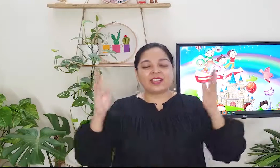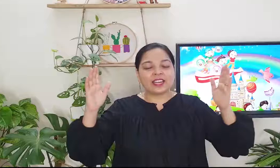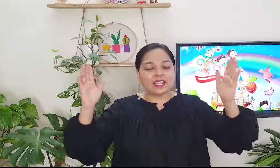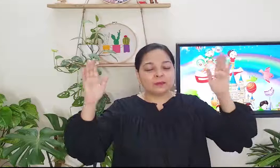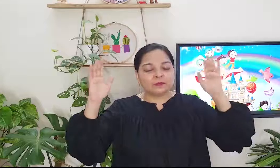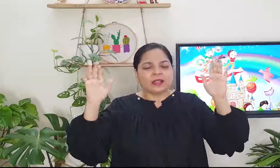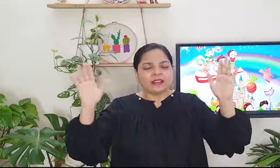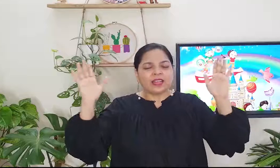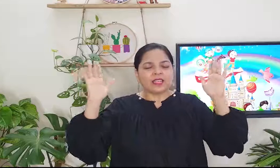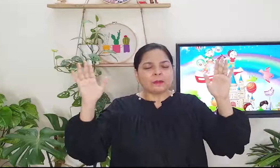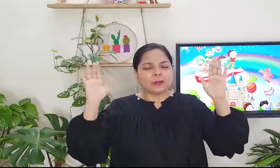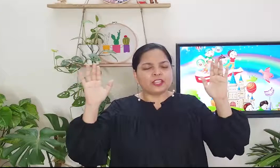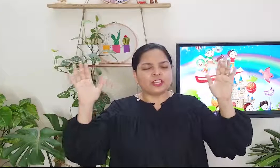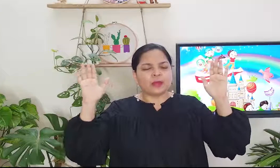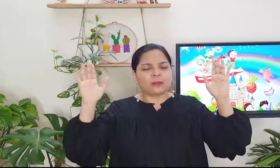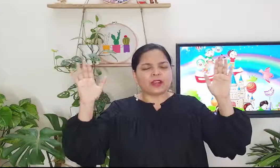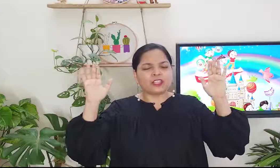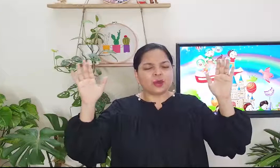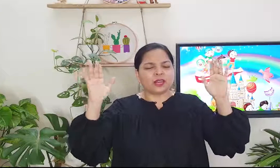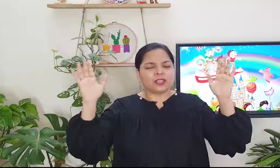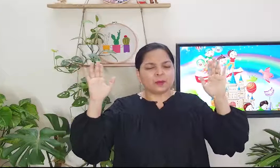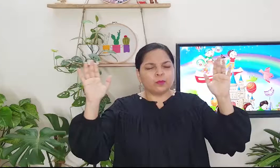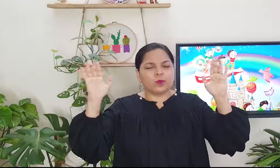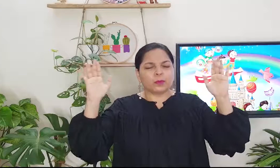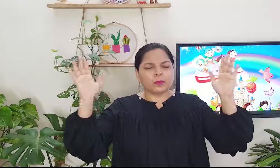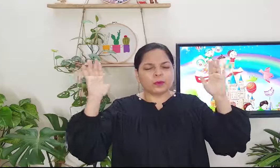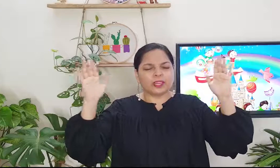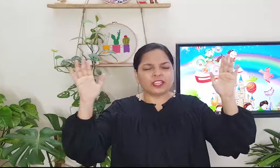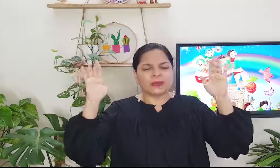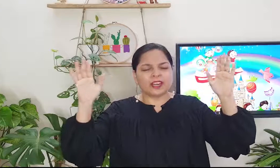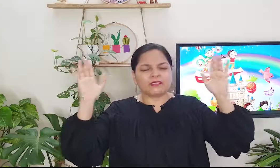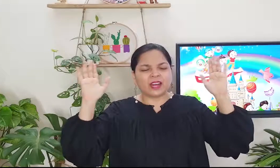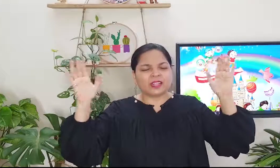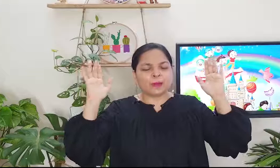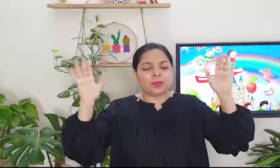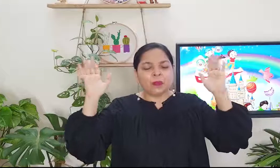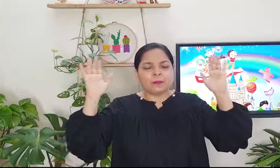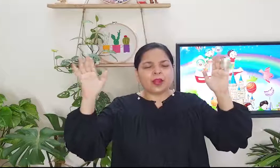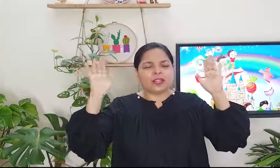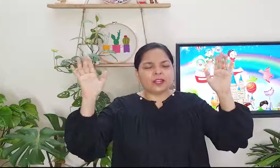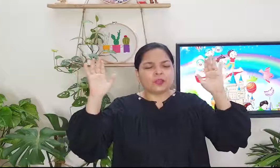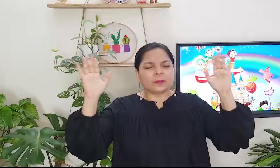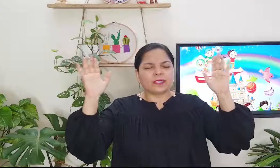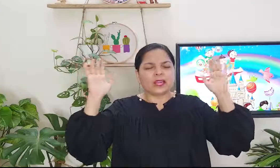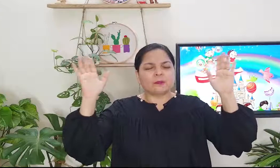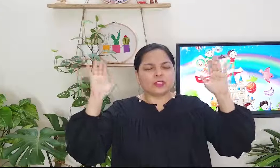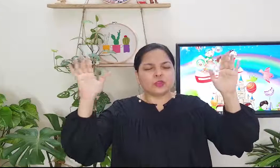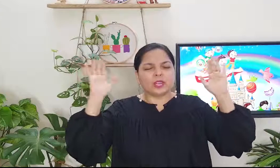করব। ধন্যবাদ প্রভু আপনার রাজার রাজা প্রভু। ধন্যবাদ প্রভু, ধন্যবাদ প্রভু। আমি প্রার্থনা করছি পরি প্রভু আপনার সমস্ত বাচ্চাদের জন্য